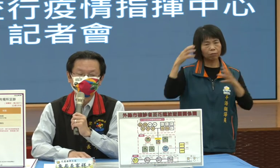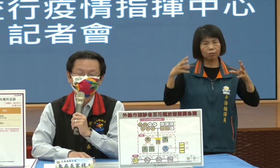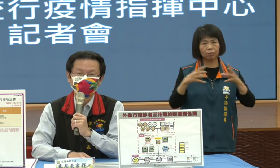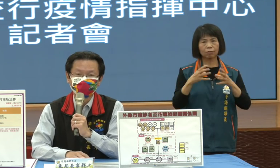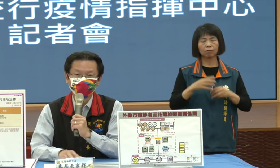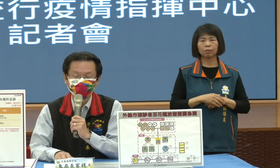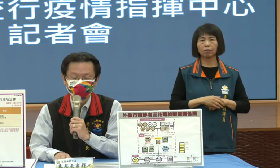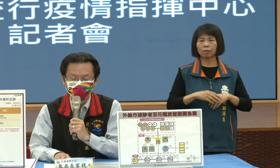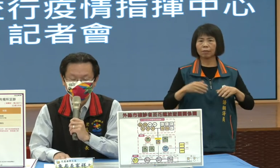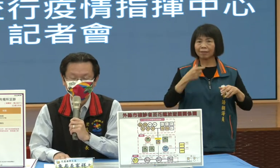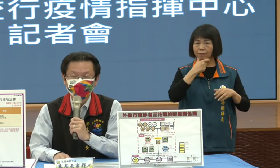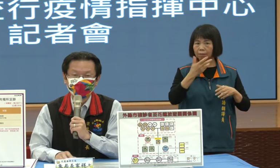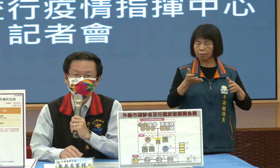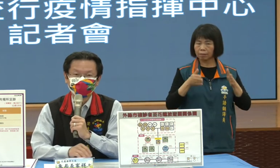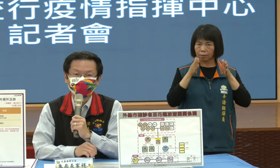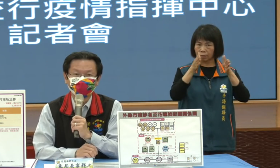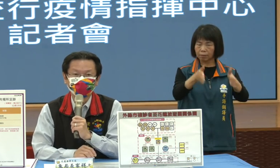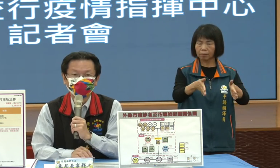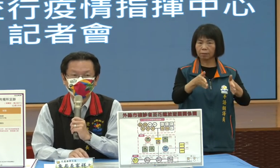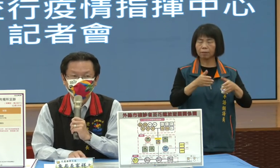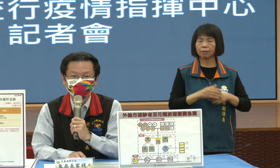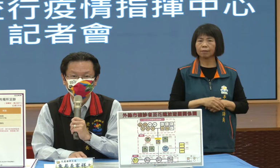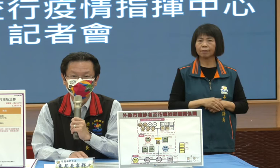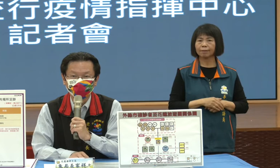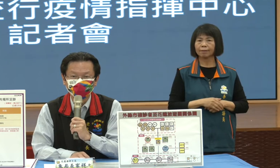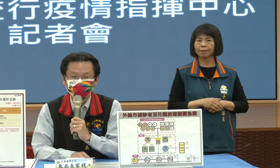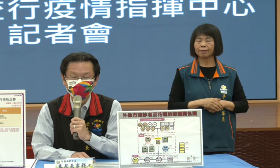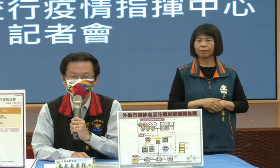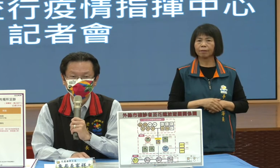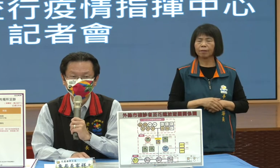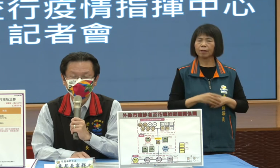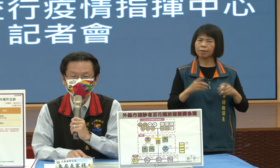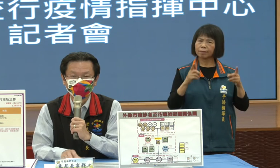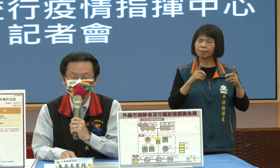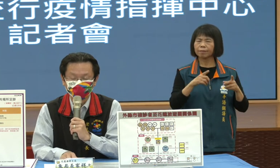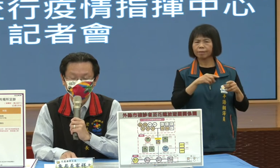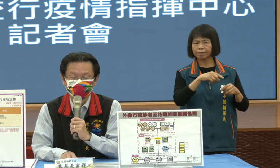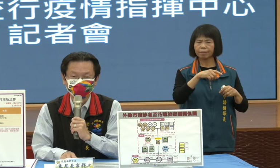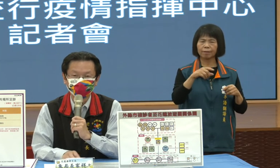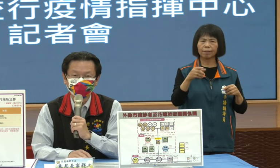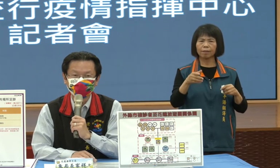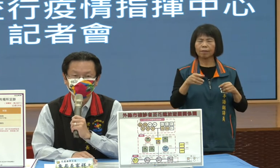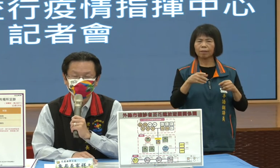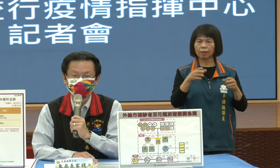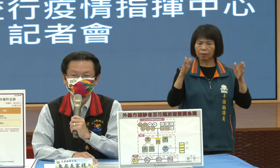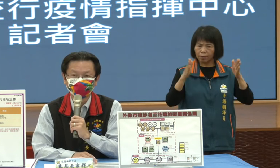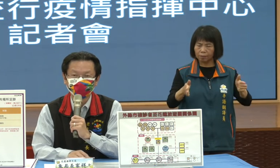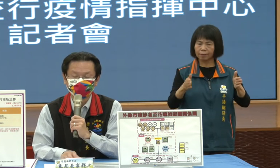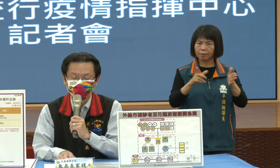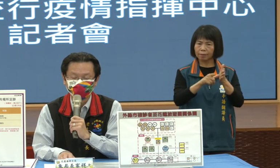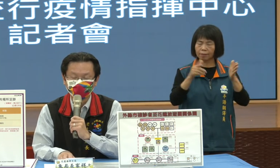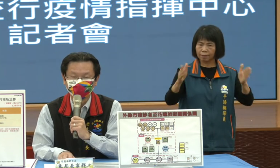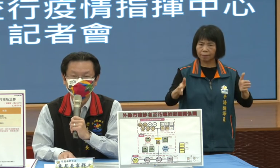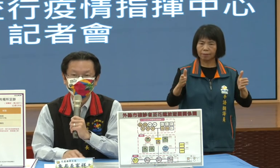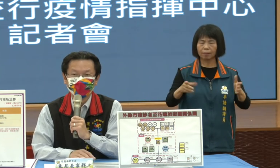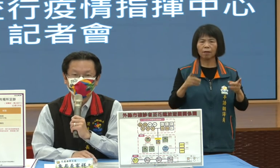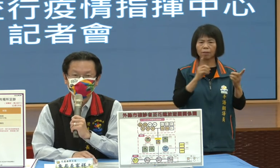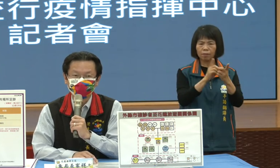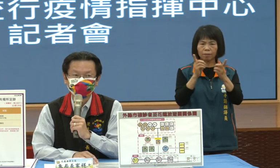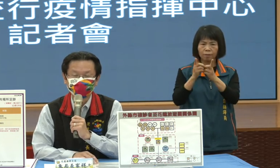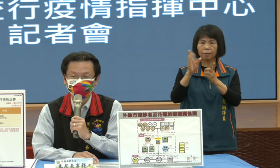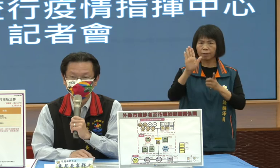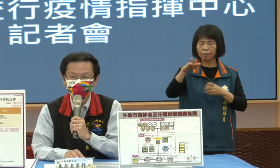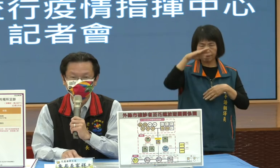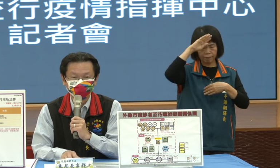济院其实目前针对于那时候有互相那时候有互相接触而住院的病患